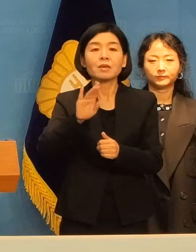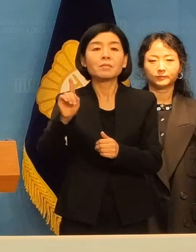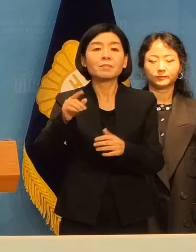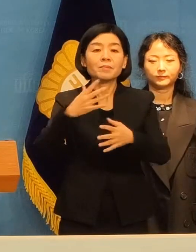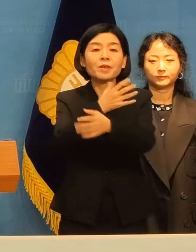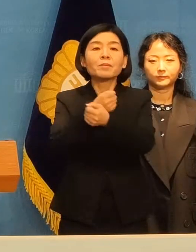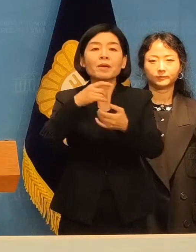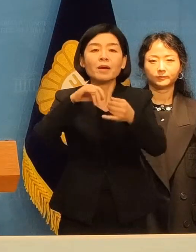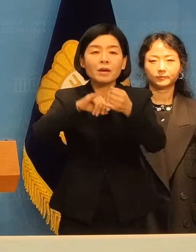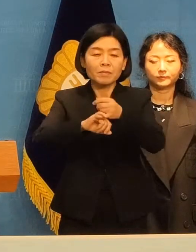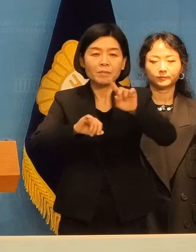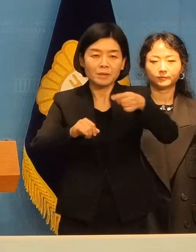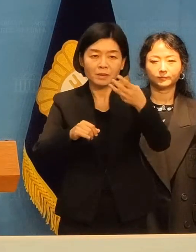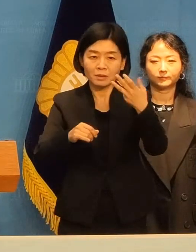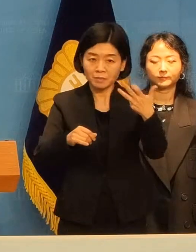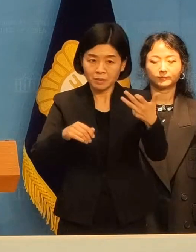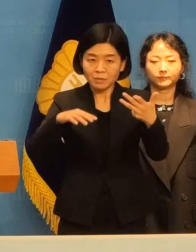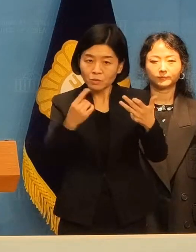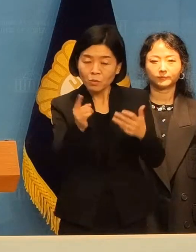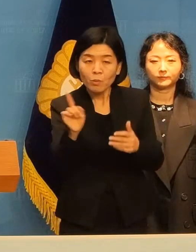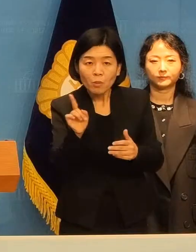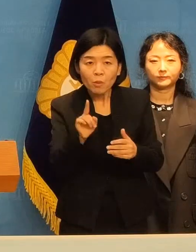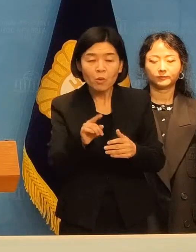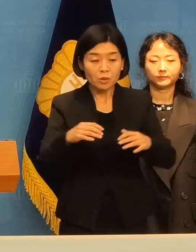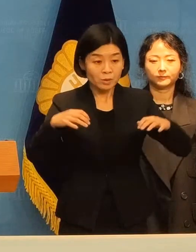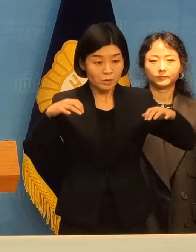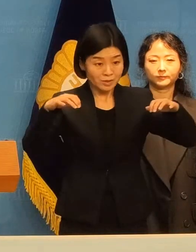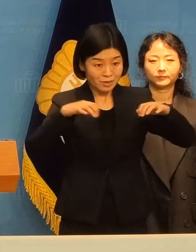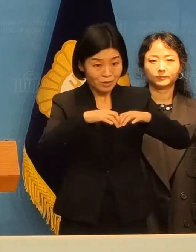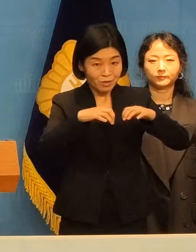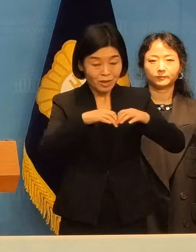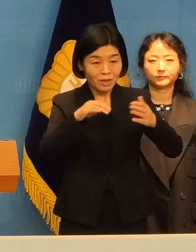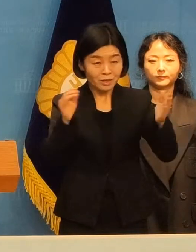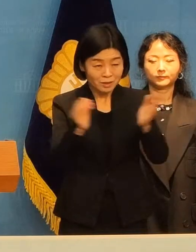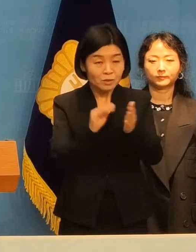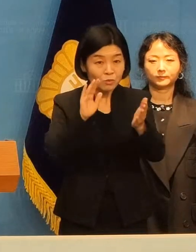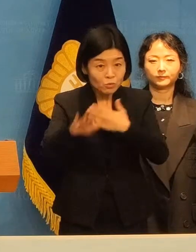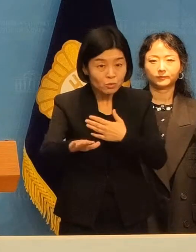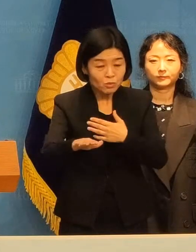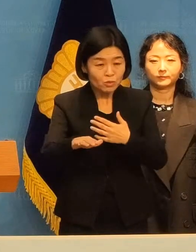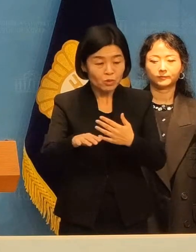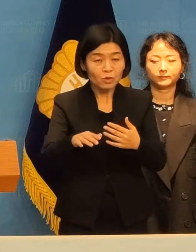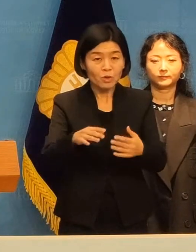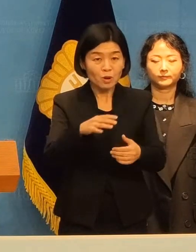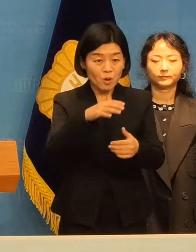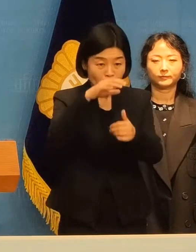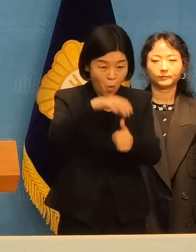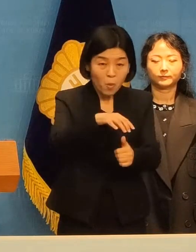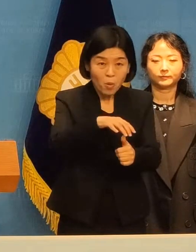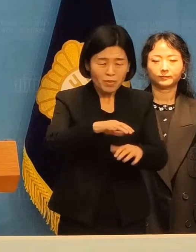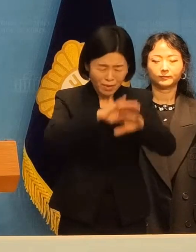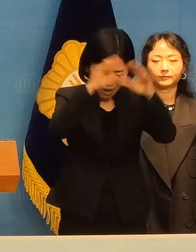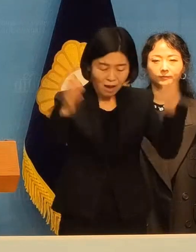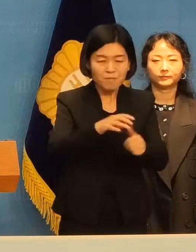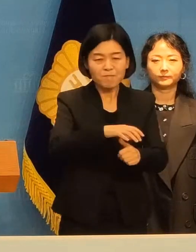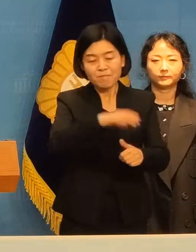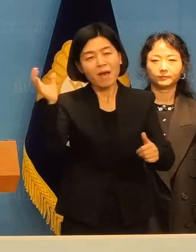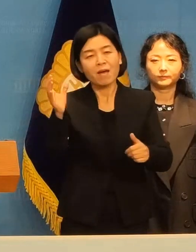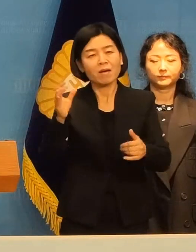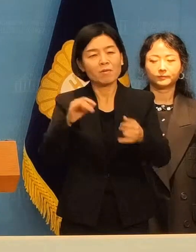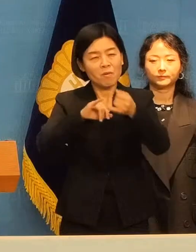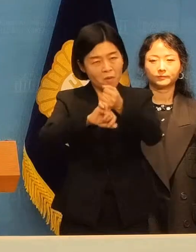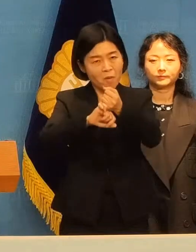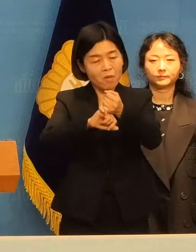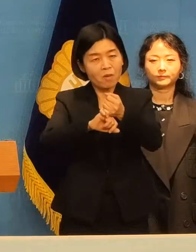있습니다. 모든 포로는 전쟁 종료 후 가능한 한 조속히 석방되어 송환되어야 하며 단